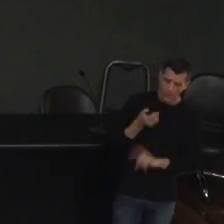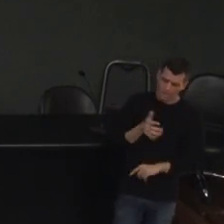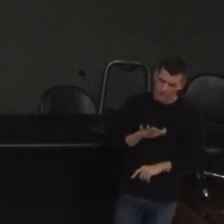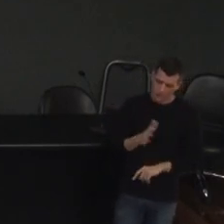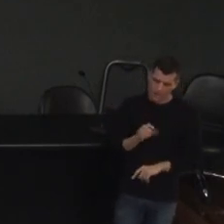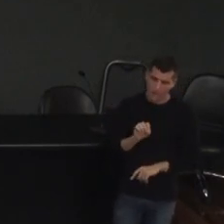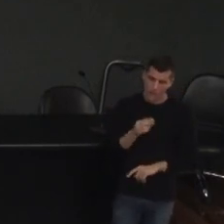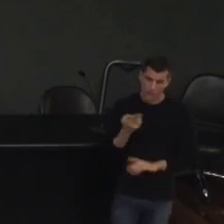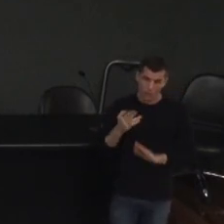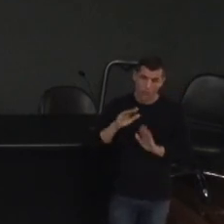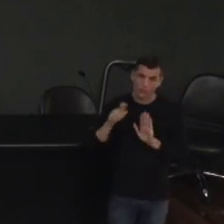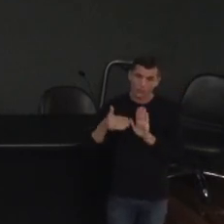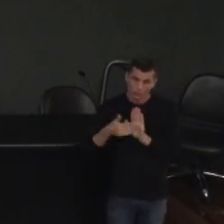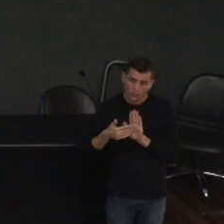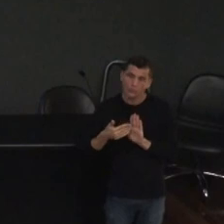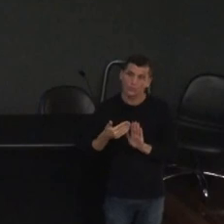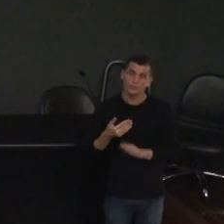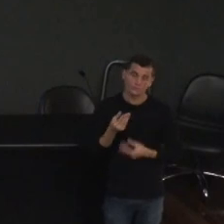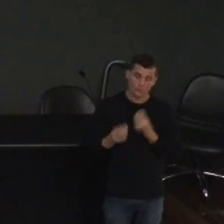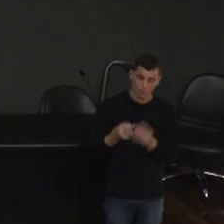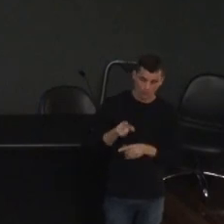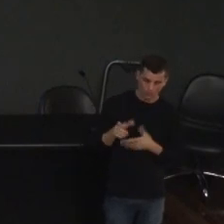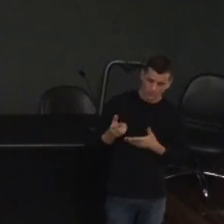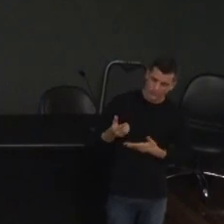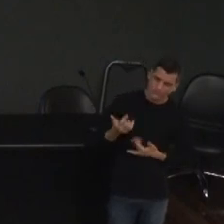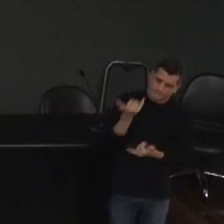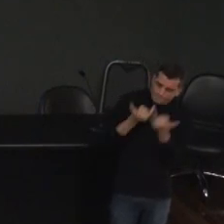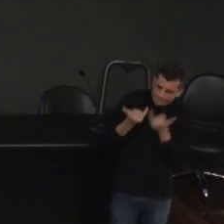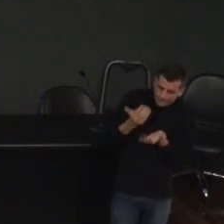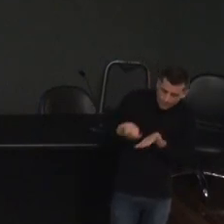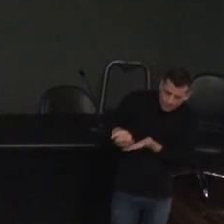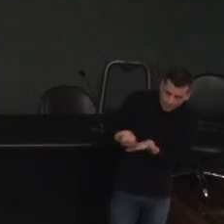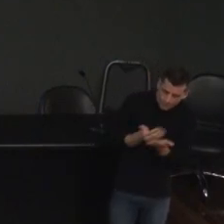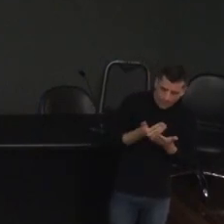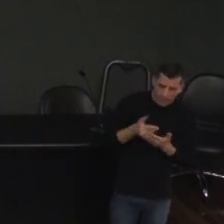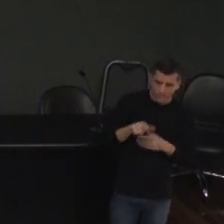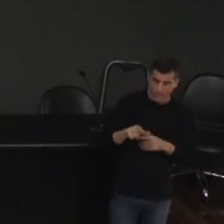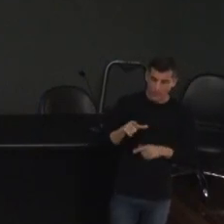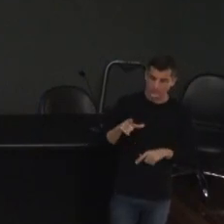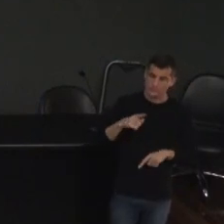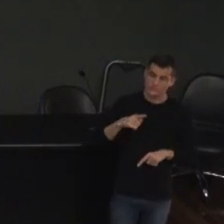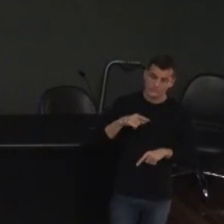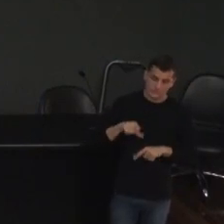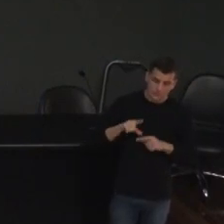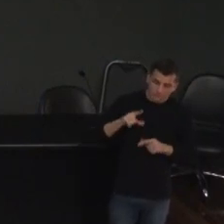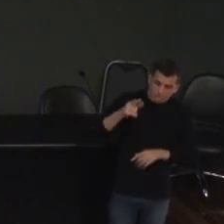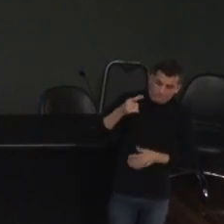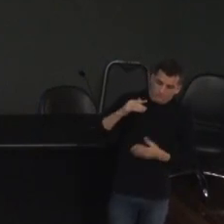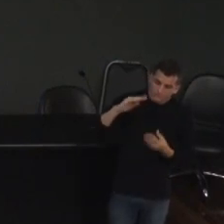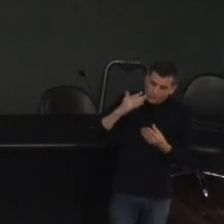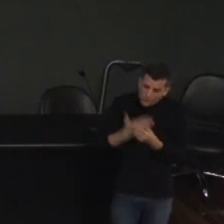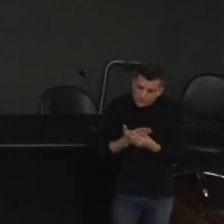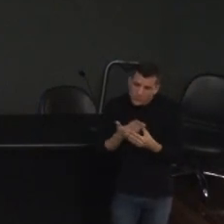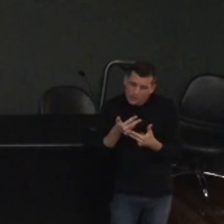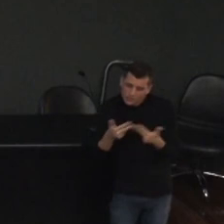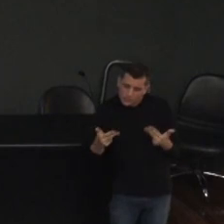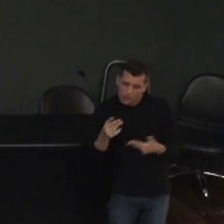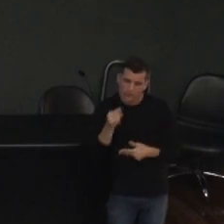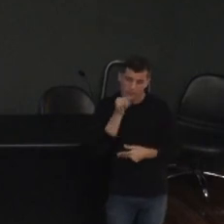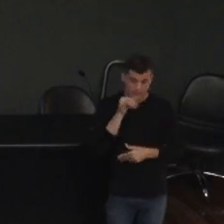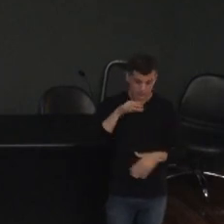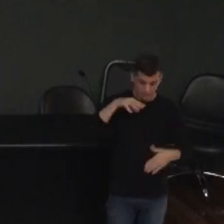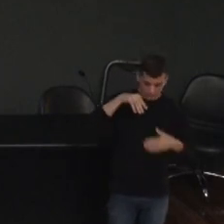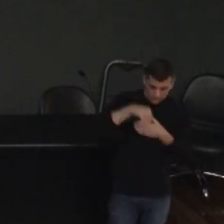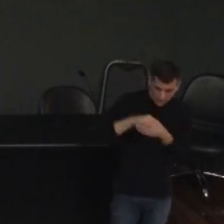dos dados e ainda assim você sofrer um processo né vinculado por exemplo a um controle judicial